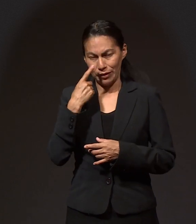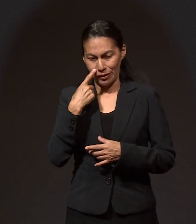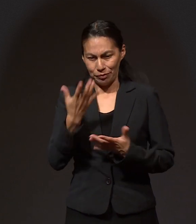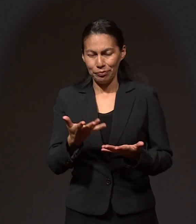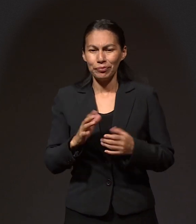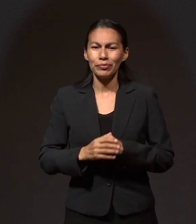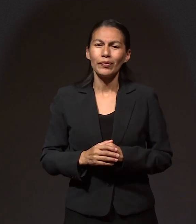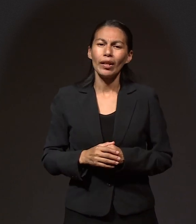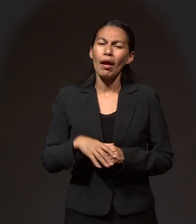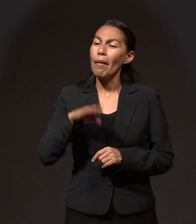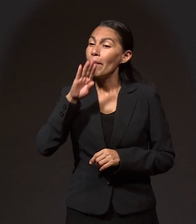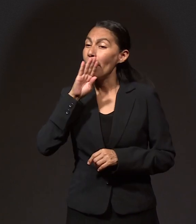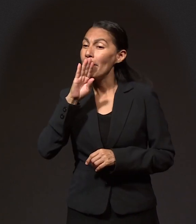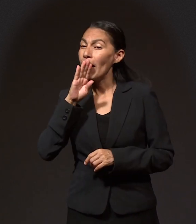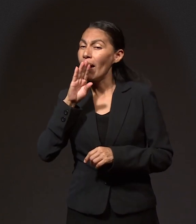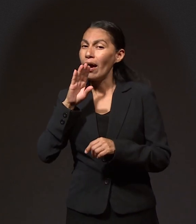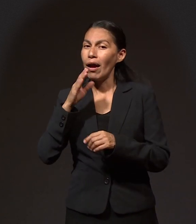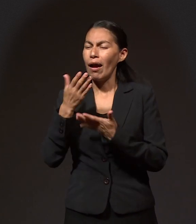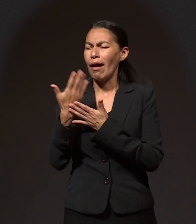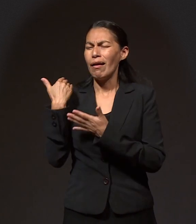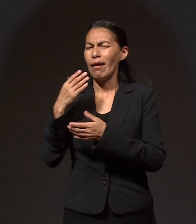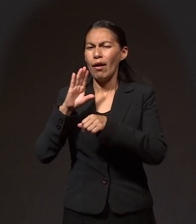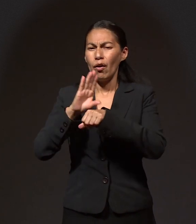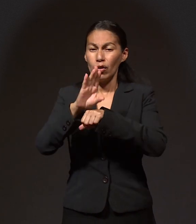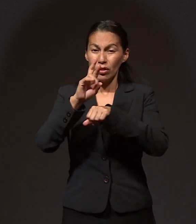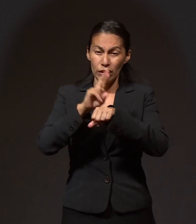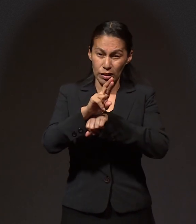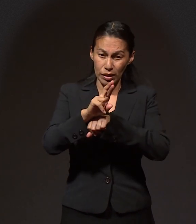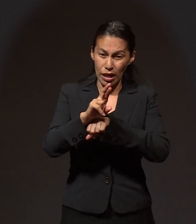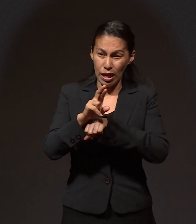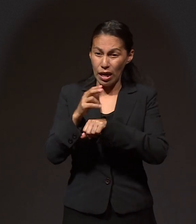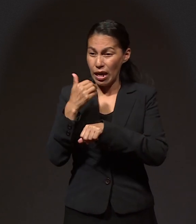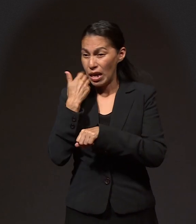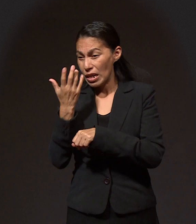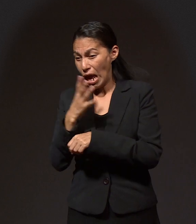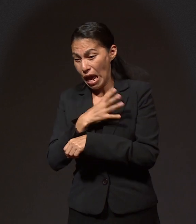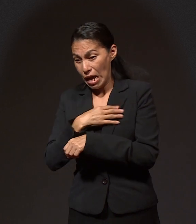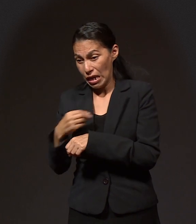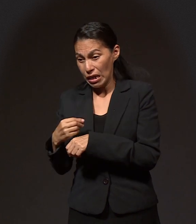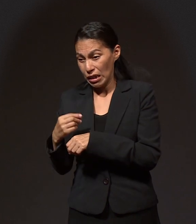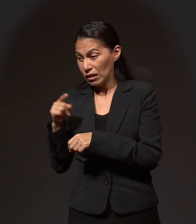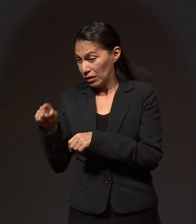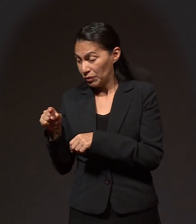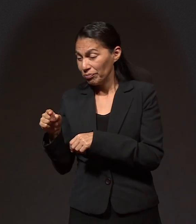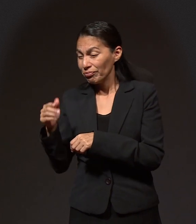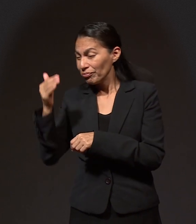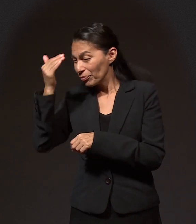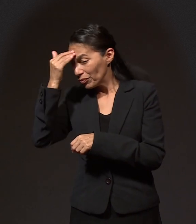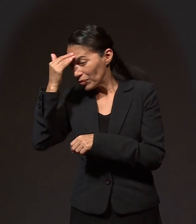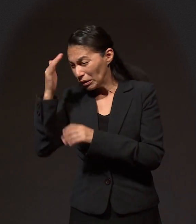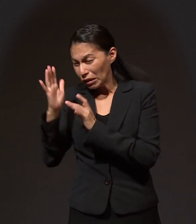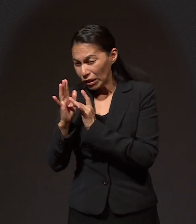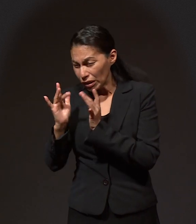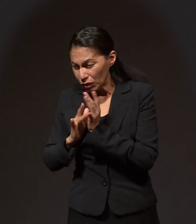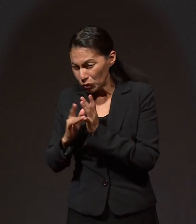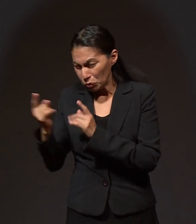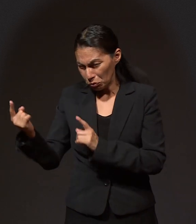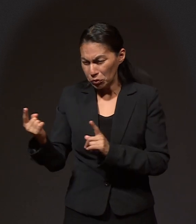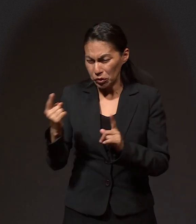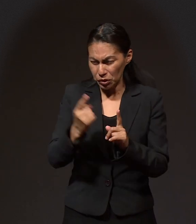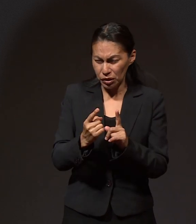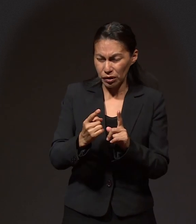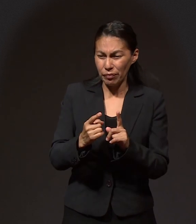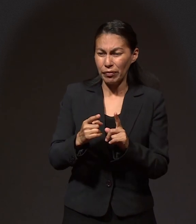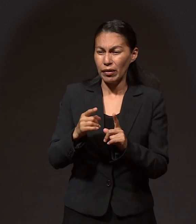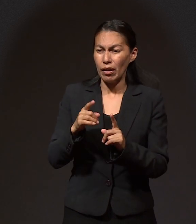en Costa Rica quería que su hija asista a la iglesia, quería que conozca a Dios. Pero esta chica es una abogada de alto